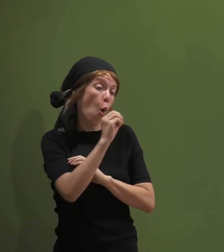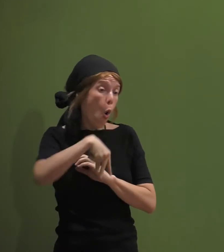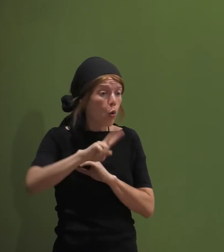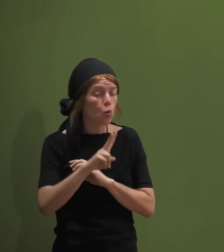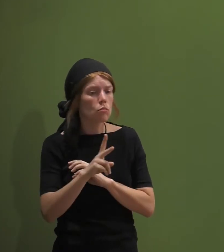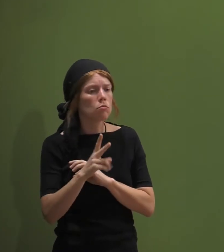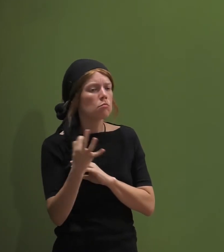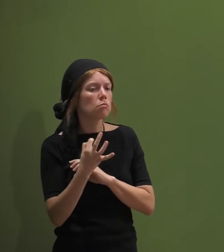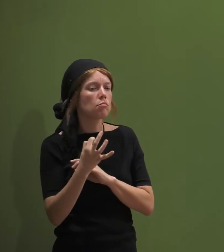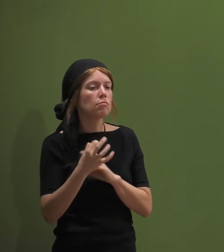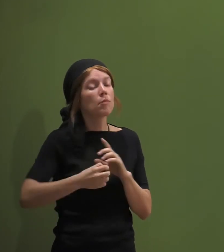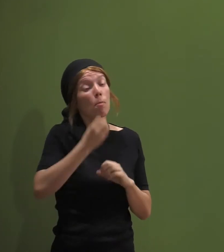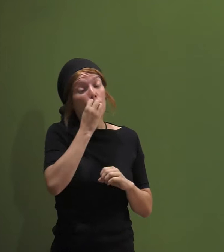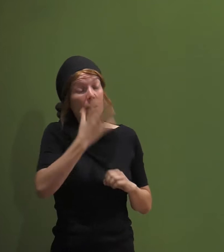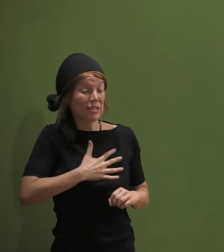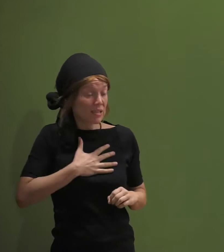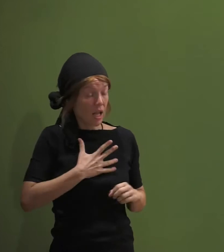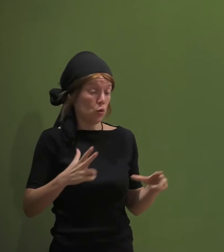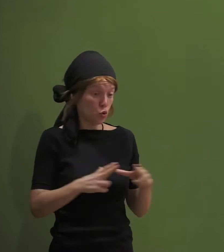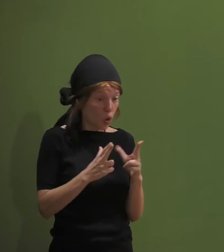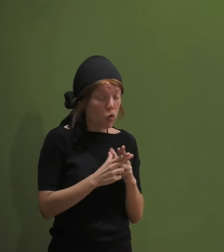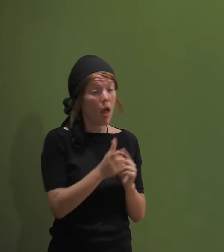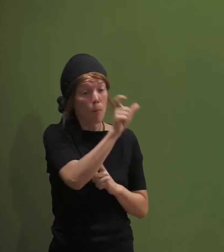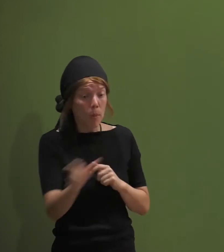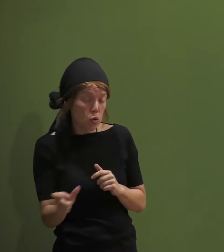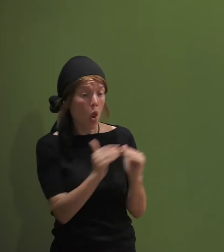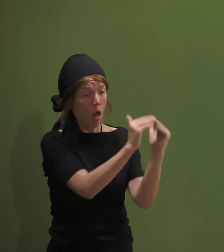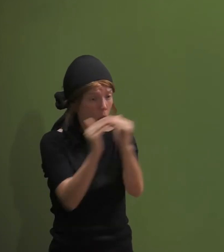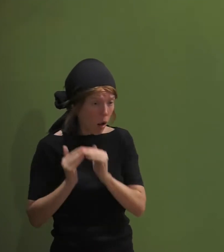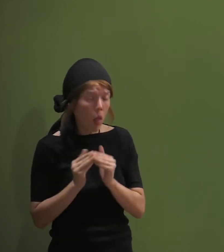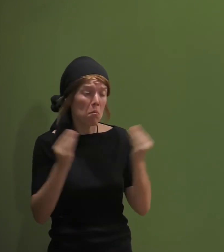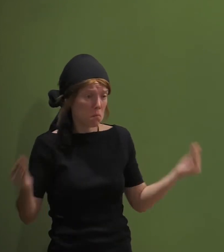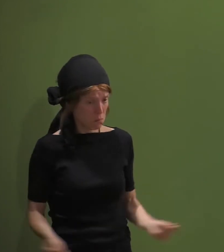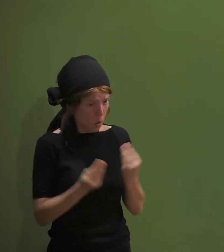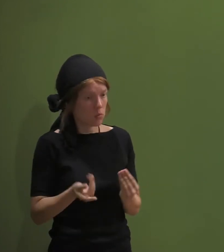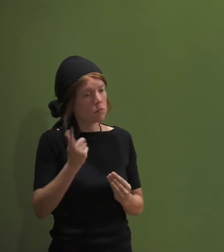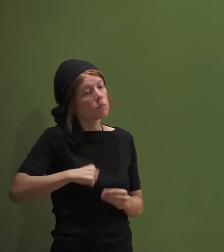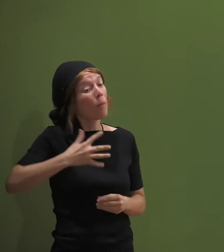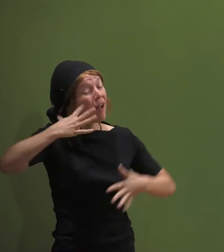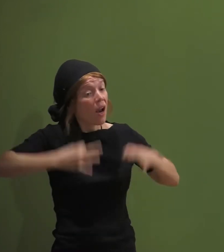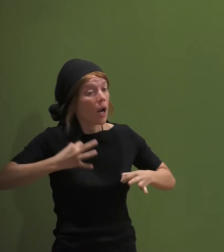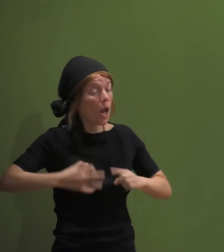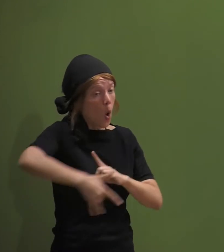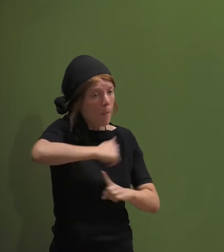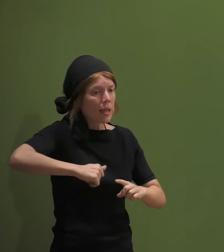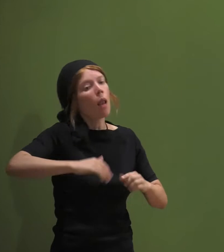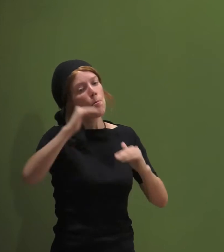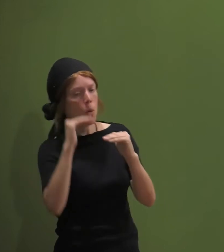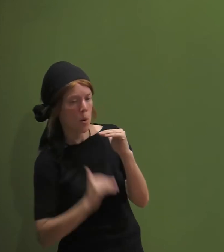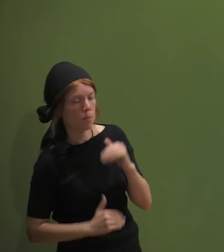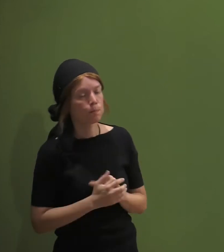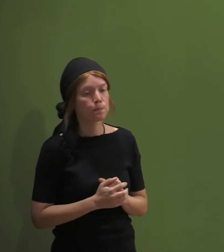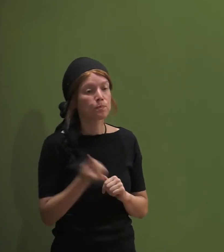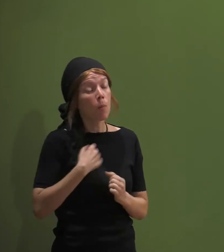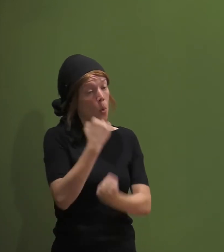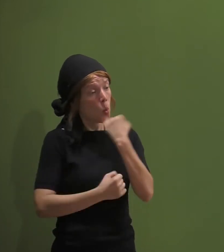como aquella que mejora el bienestar humano y la equidad social y que, además, reduce significativamente los riesgos ambientales. La implementación de la